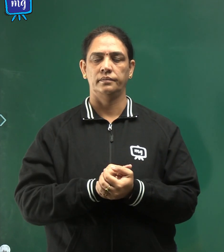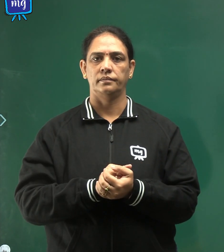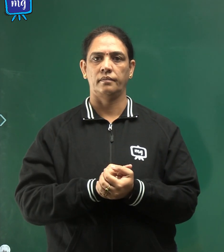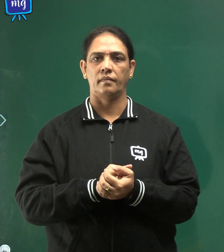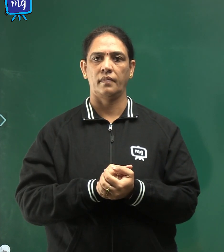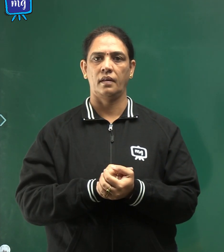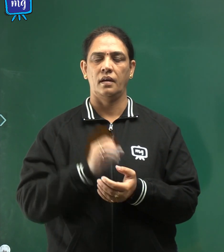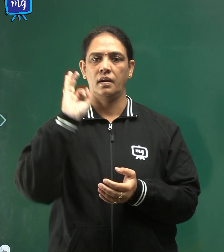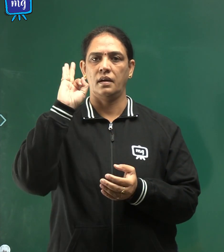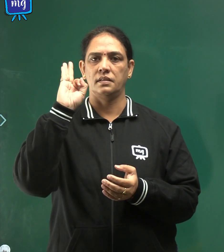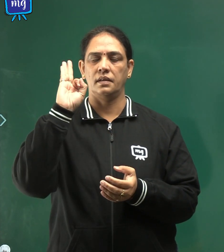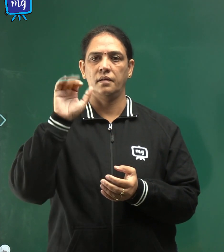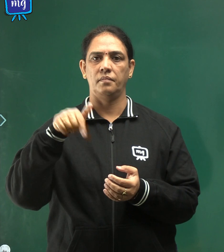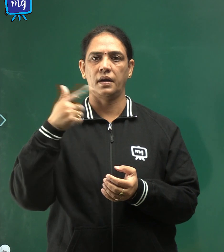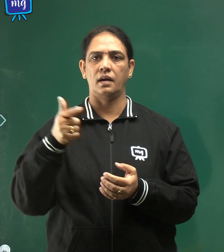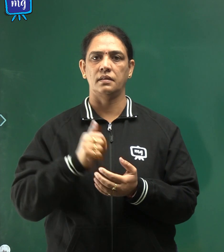अच्छे प्रकार से